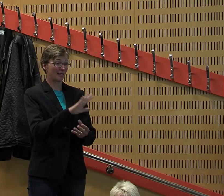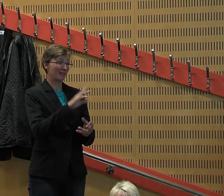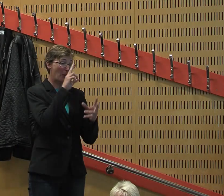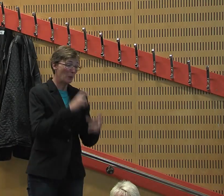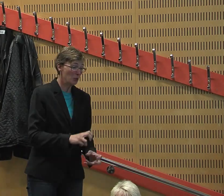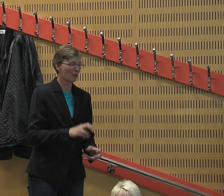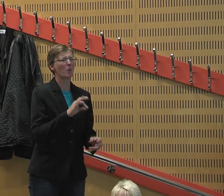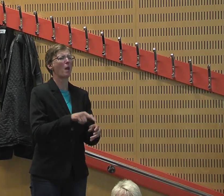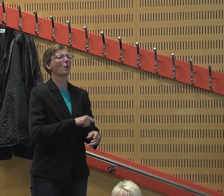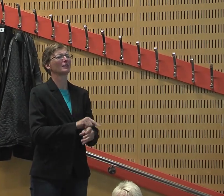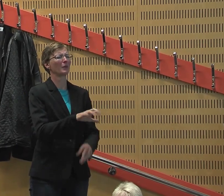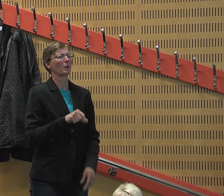undersökningen eller forskningen?